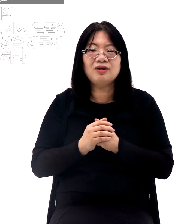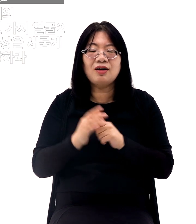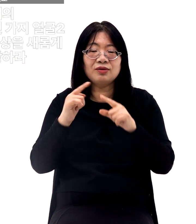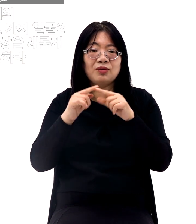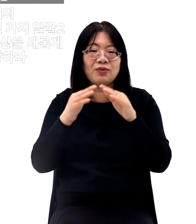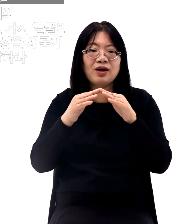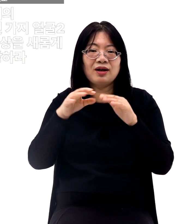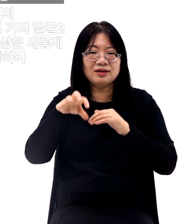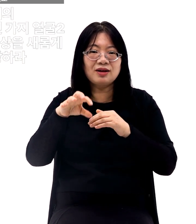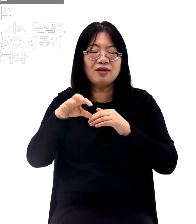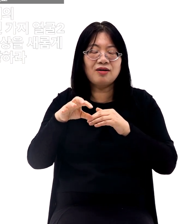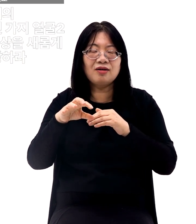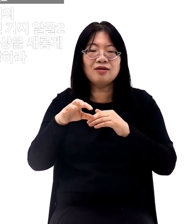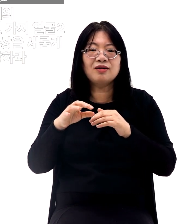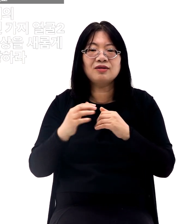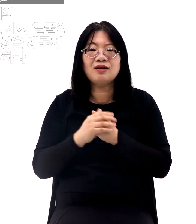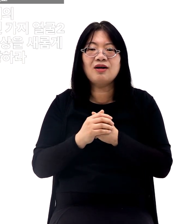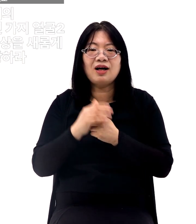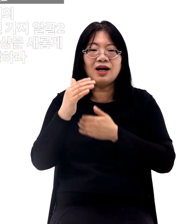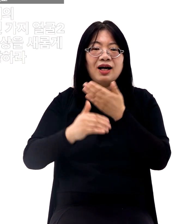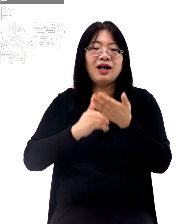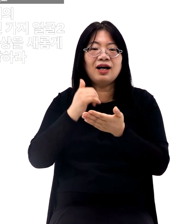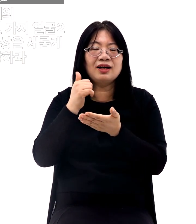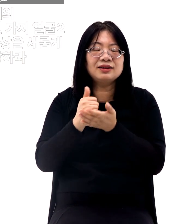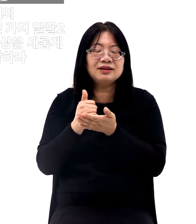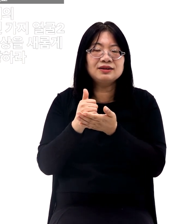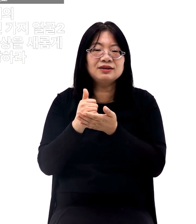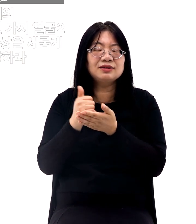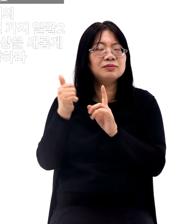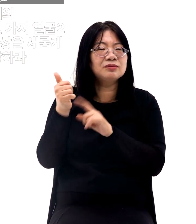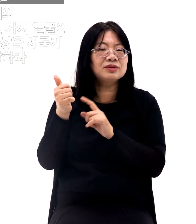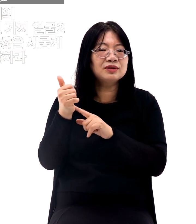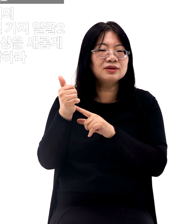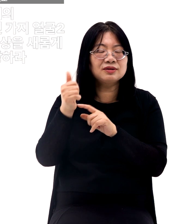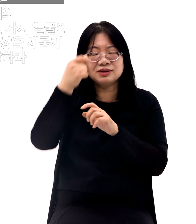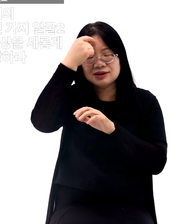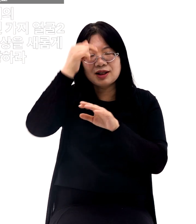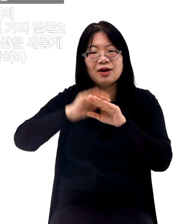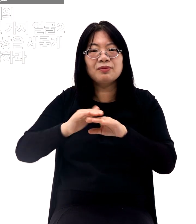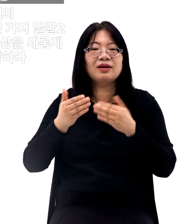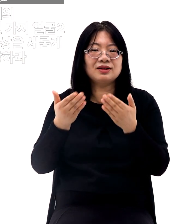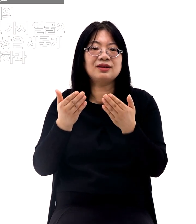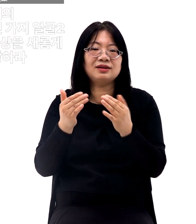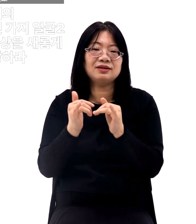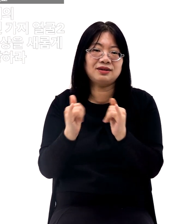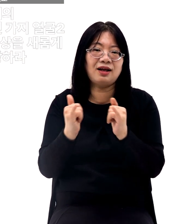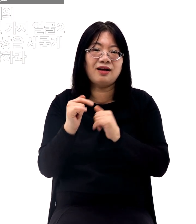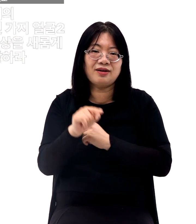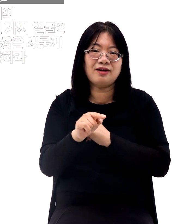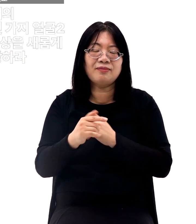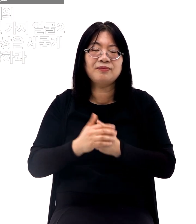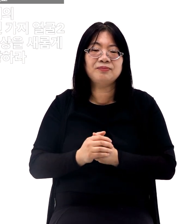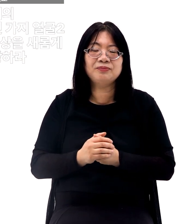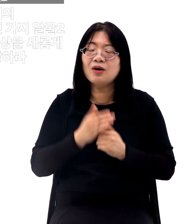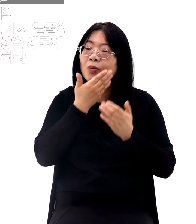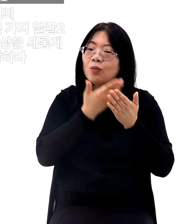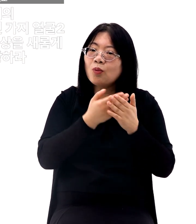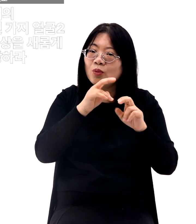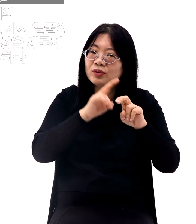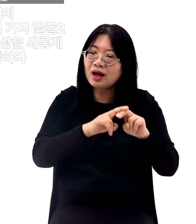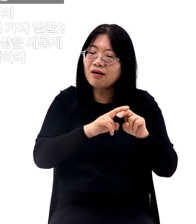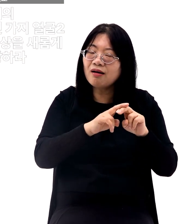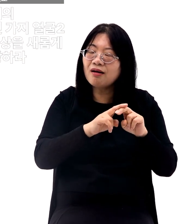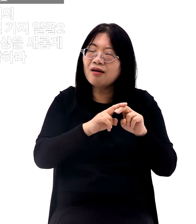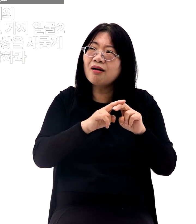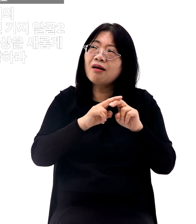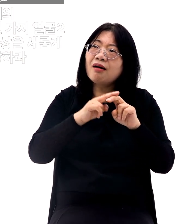성전에서 밤낮 하나님을 뭐 하는 무리들입니까? 예배하는 무리들이에요. 예배. 보좌에 앉으신